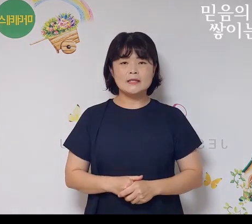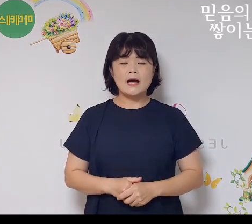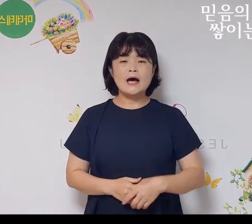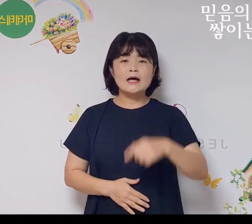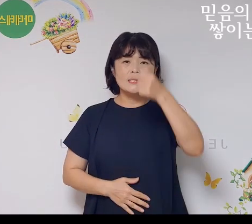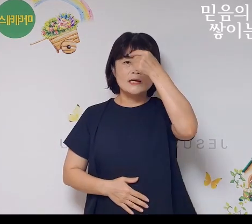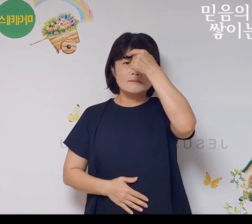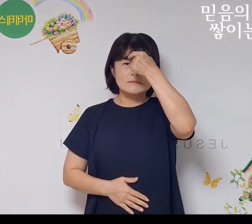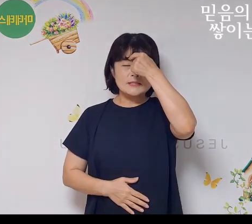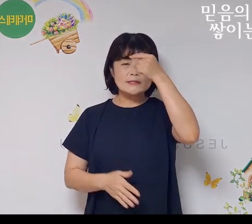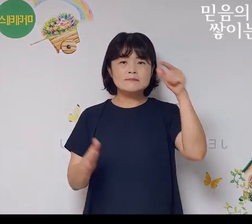연결합니다.